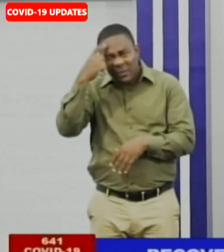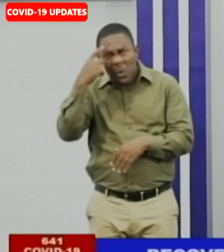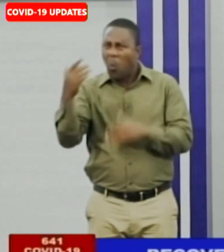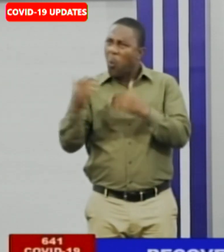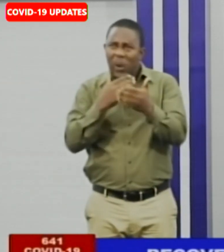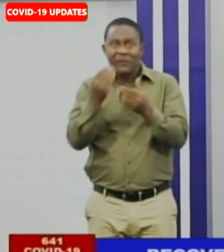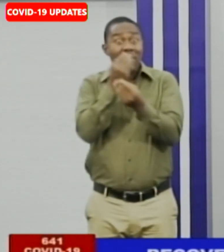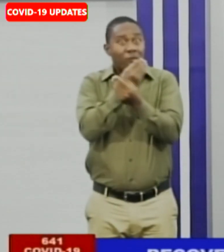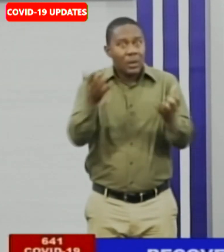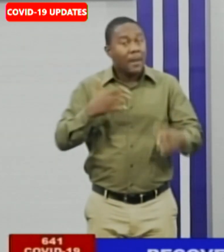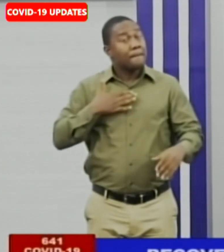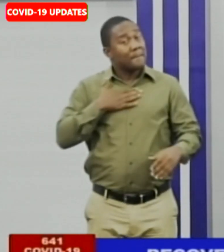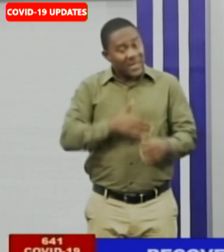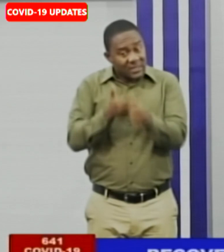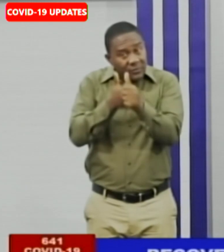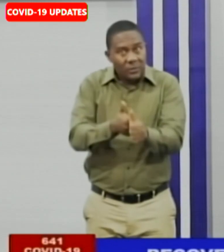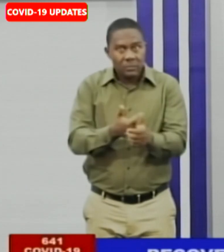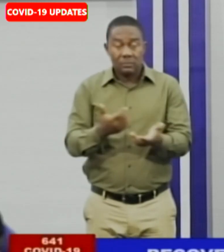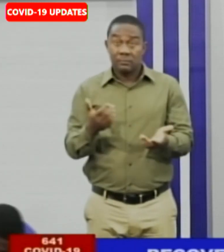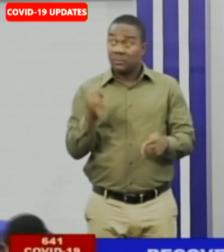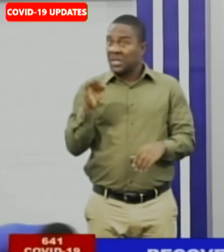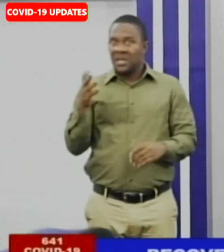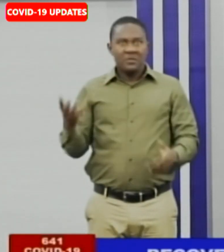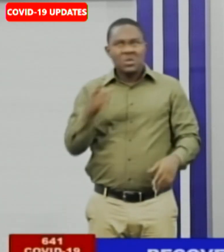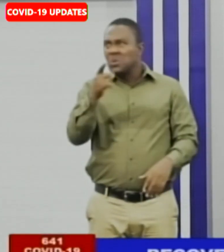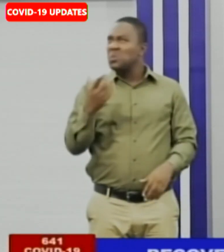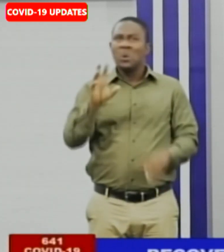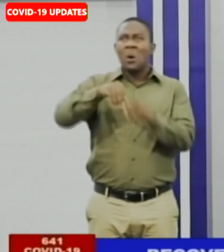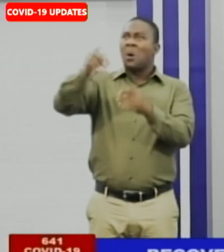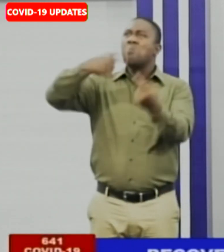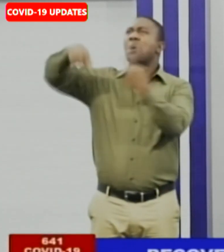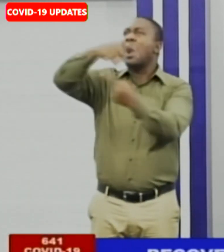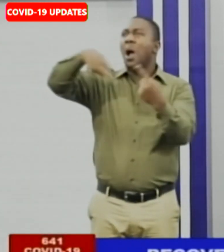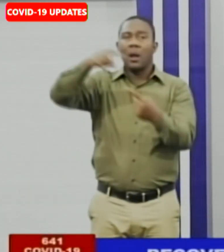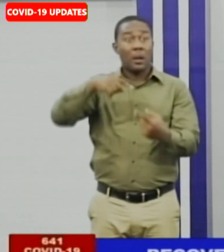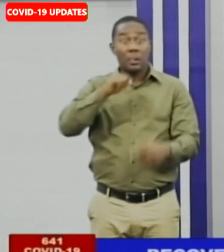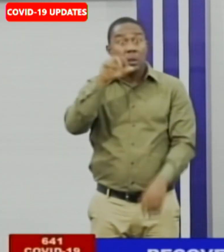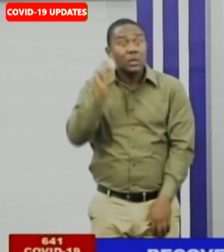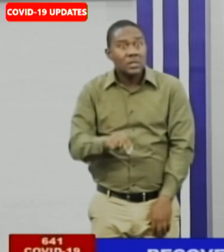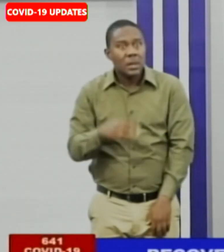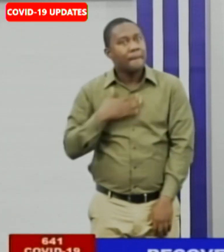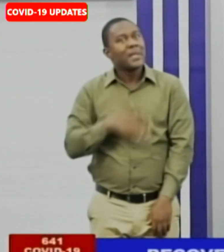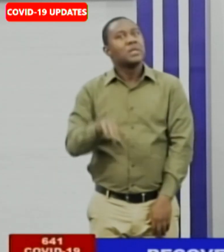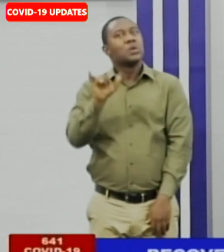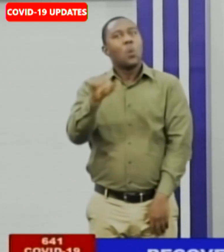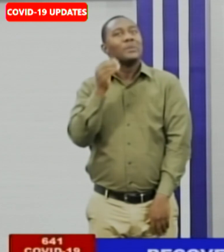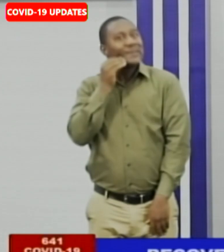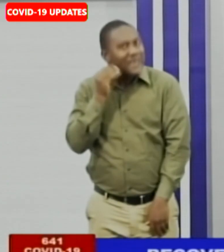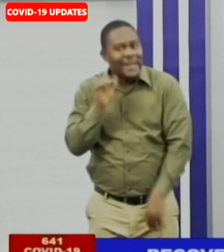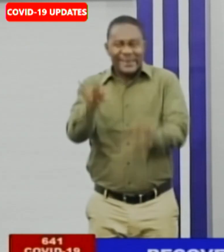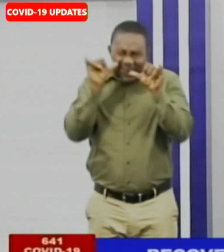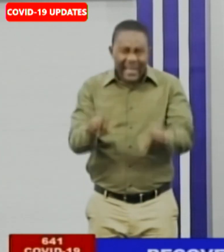fe ko obey ko ye no ya tunu ko mam ya lo na Africa very important tashia just obey the government tashia ni